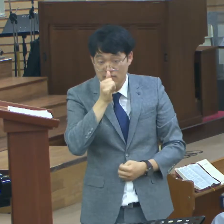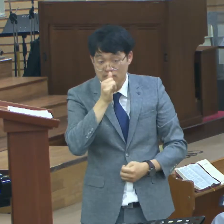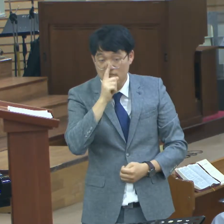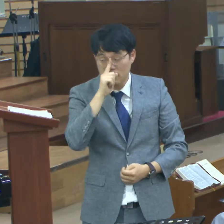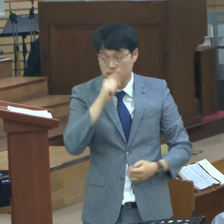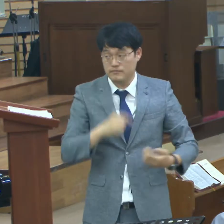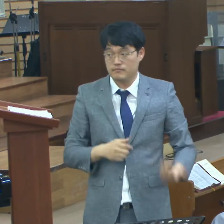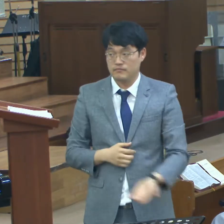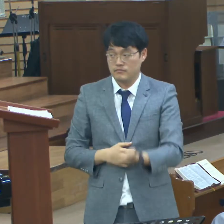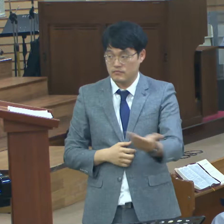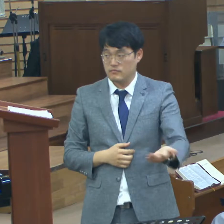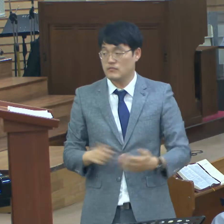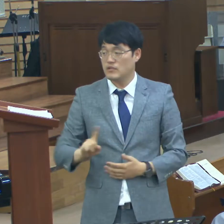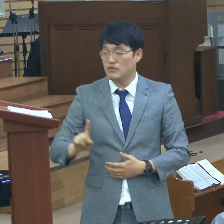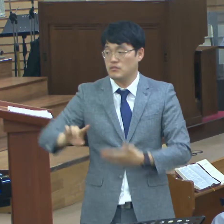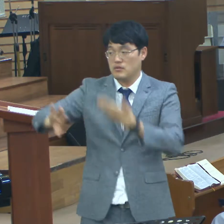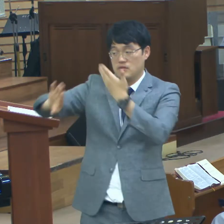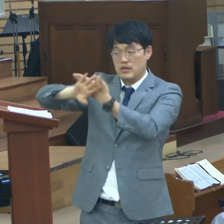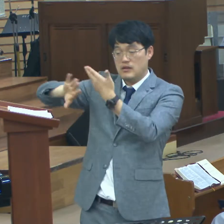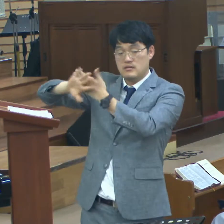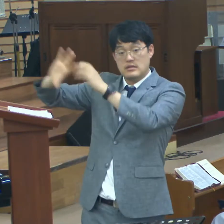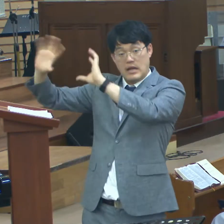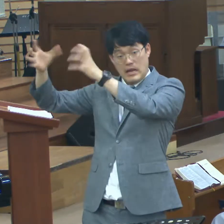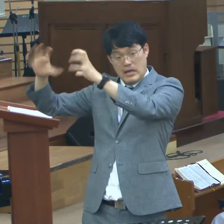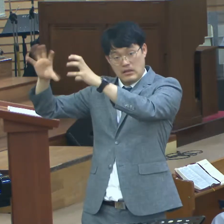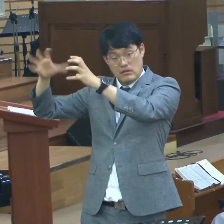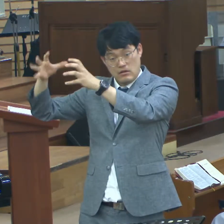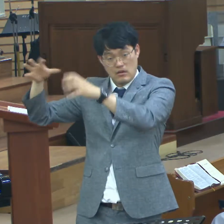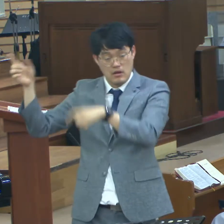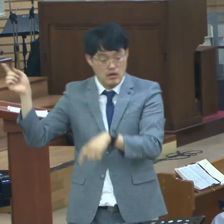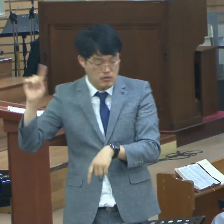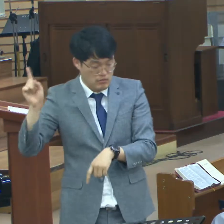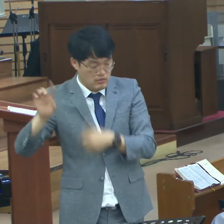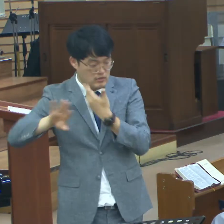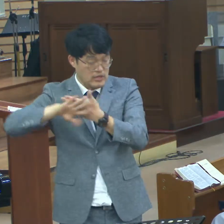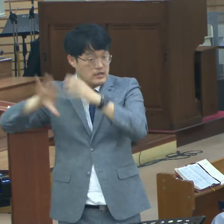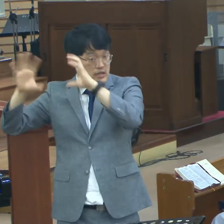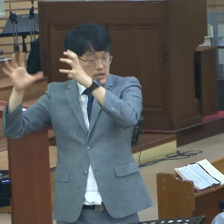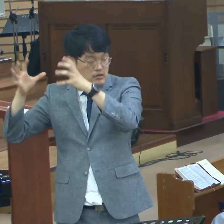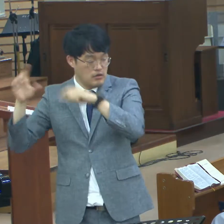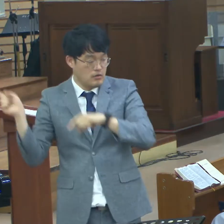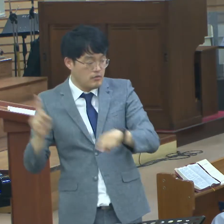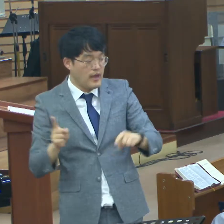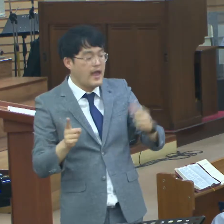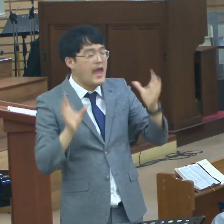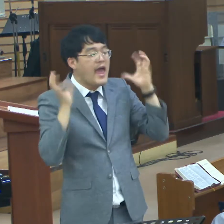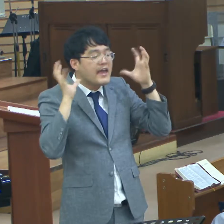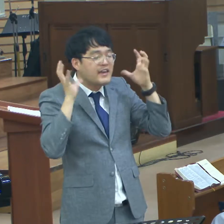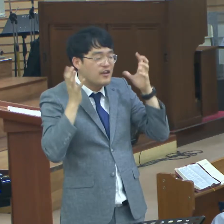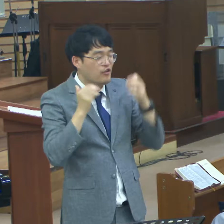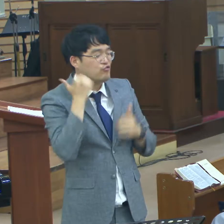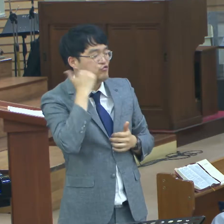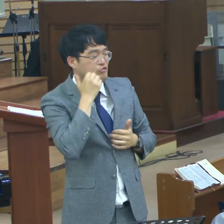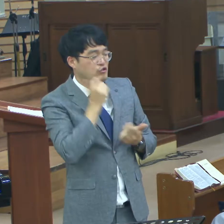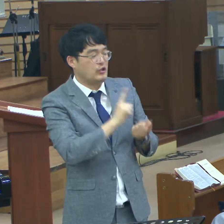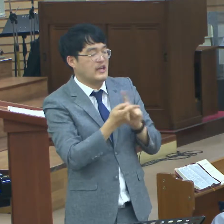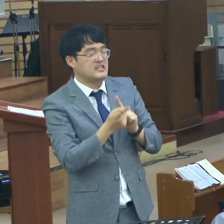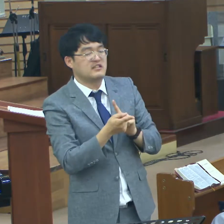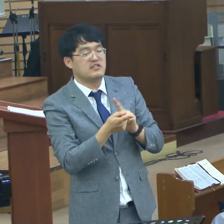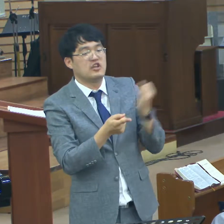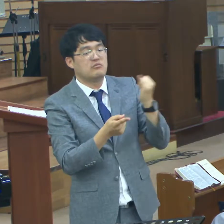외국에서 유모에게 애를 맡겼는데 CCTV 찍고 있는데 잘 인식을 못해갖고 애가 우니까 때리기도